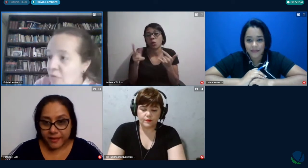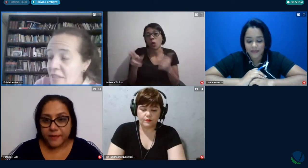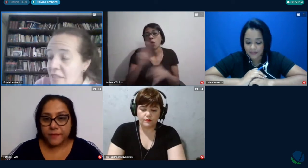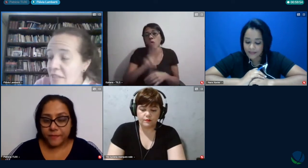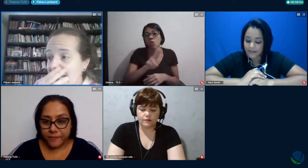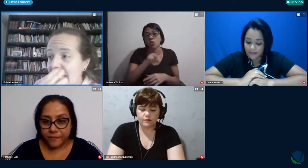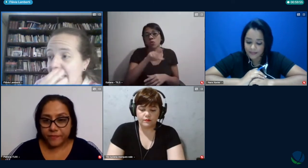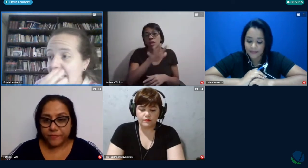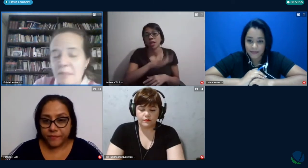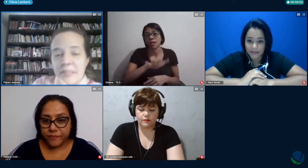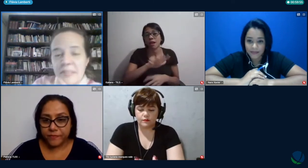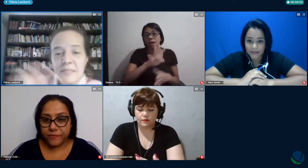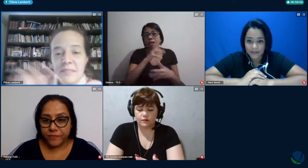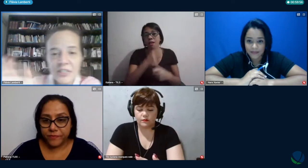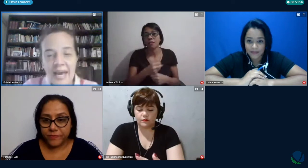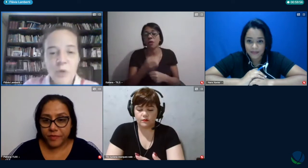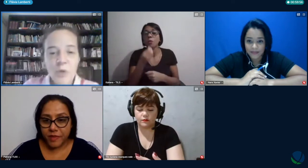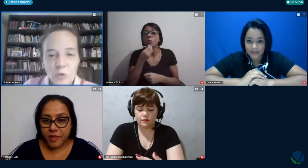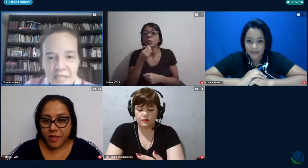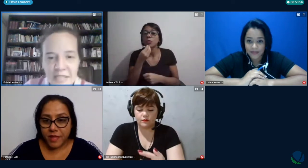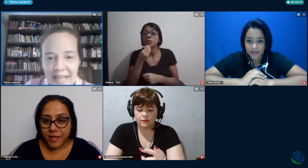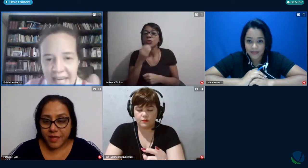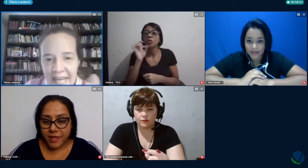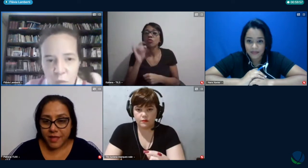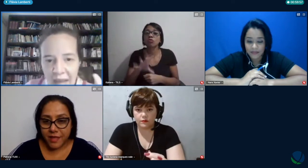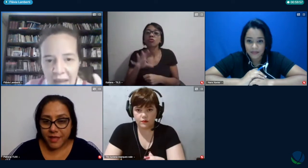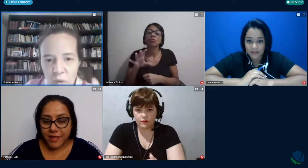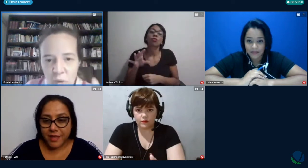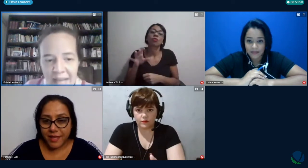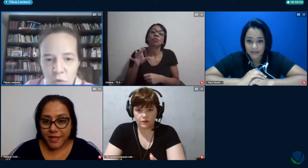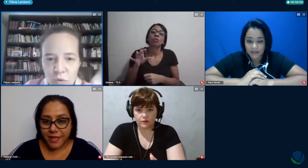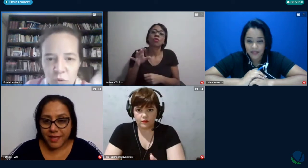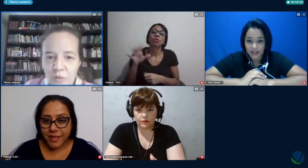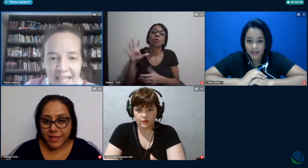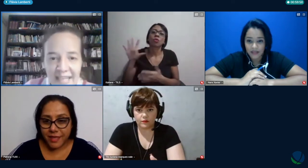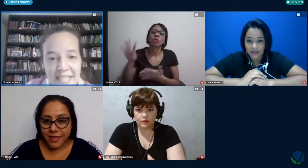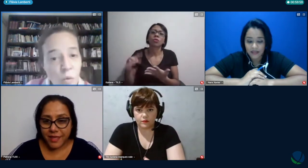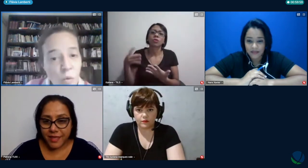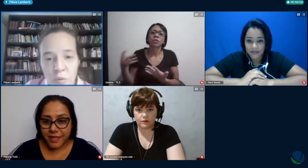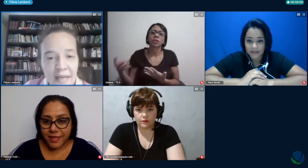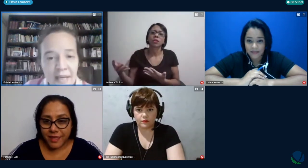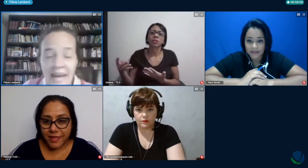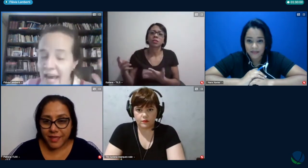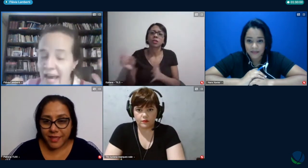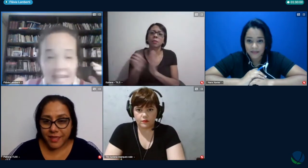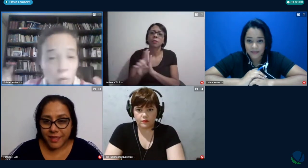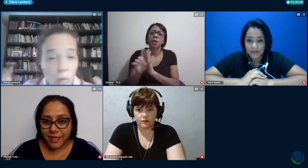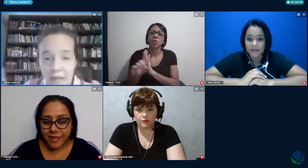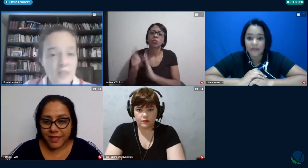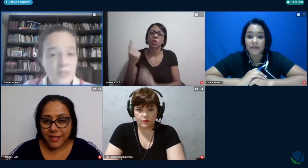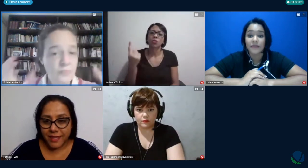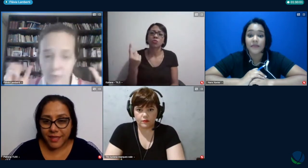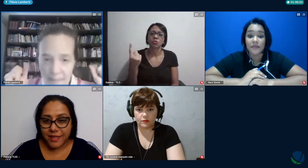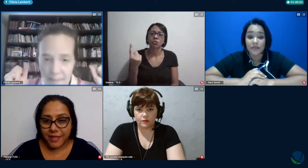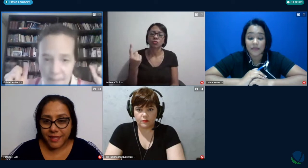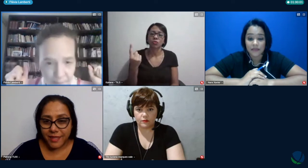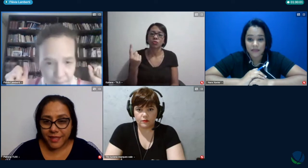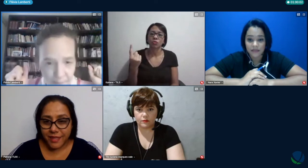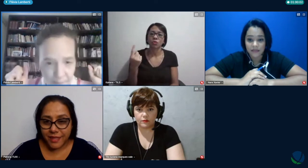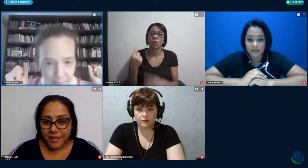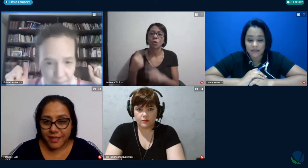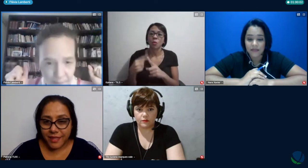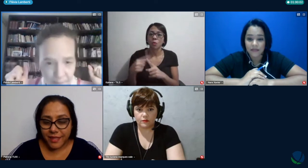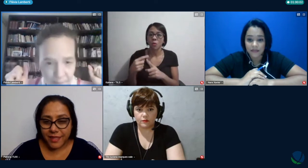parte de revisão, vocês poderiam simplesmente reproduzir aquele quadro lá da questão 1, que é aquele quadro que